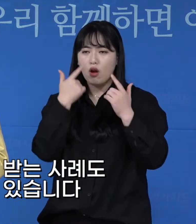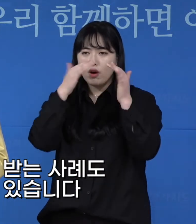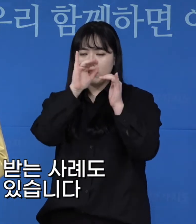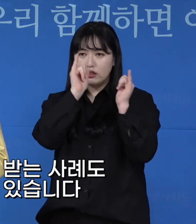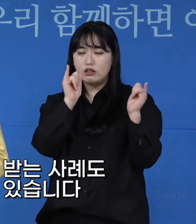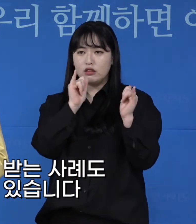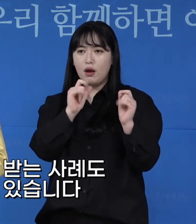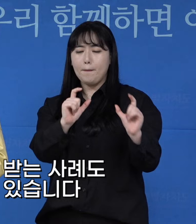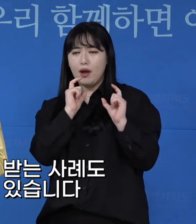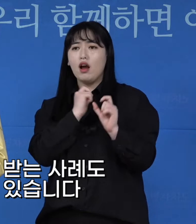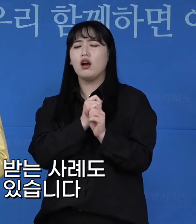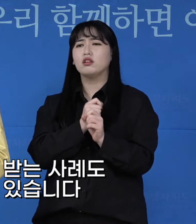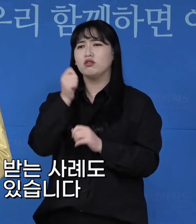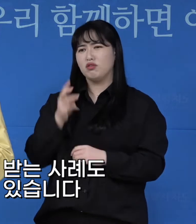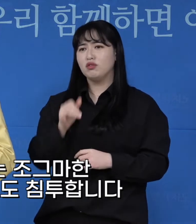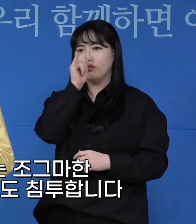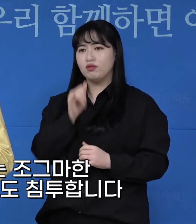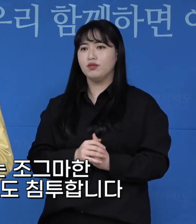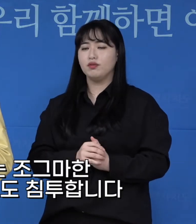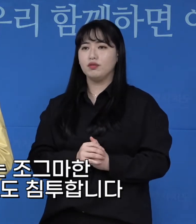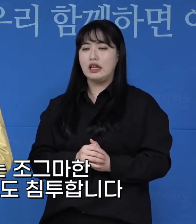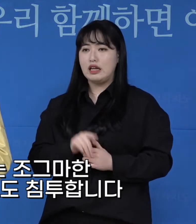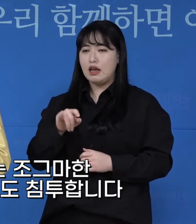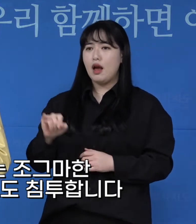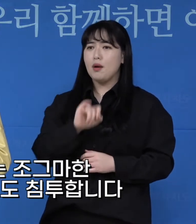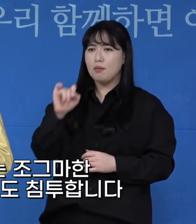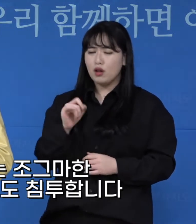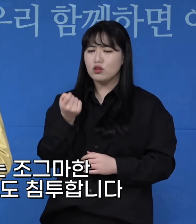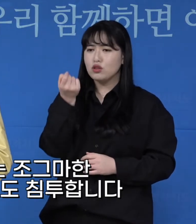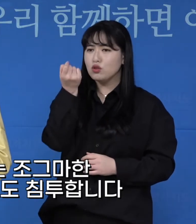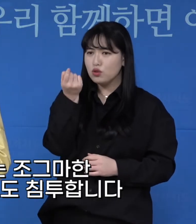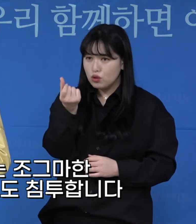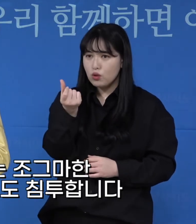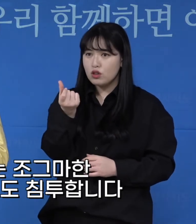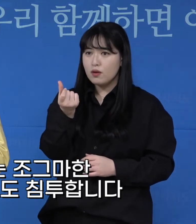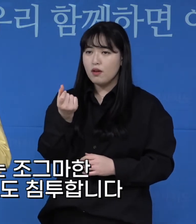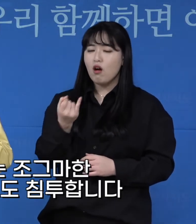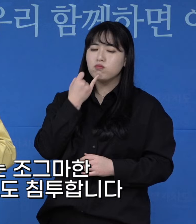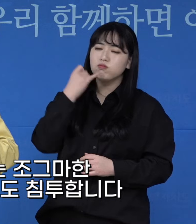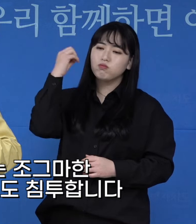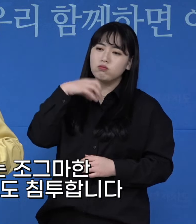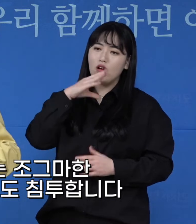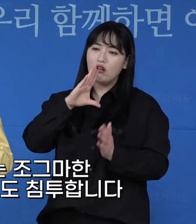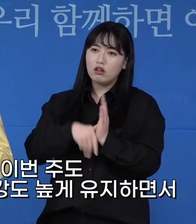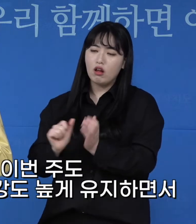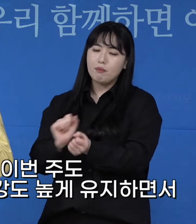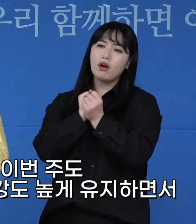사례도 늘어나고 있습니다. 바이러스는 조그마한 허술한 틈으로도 침투를